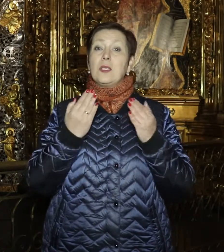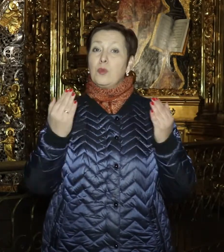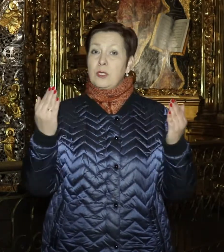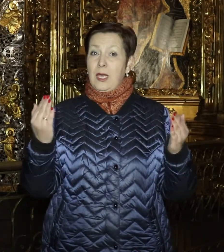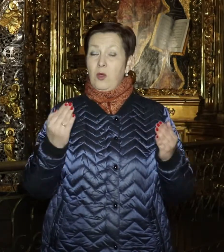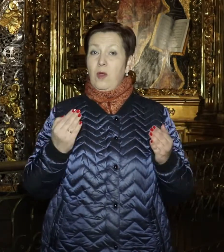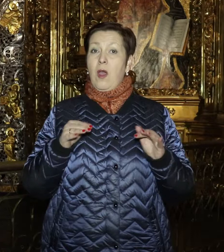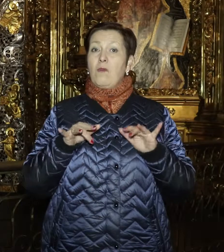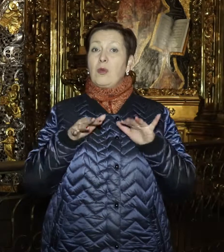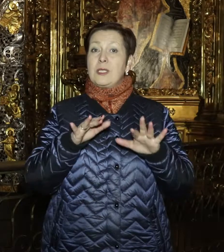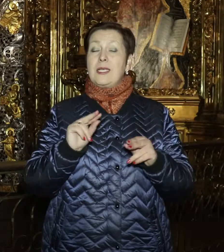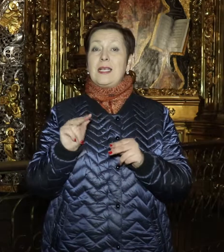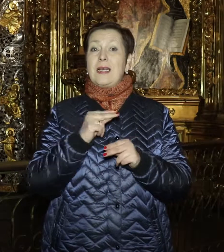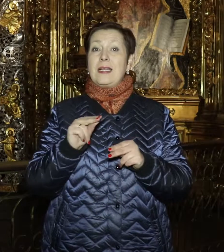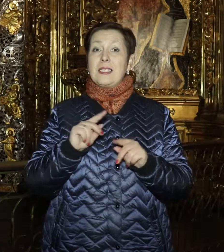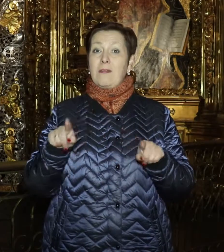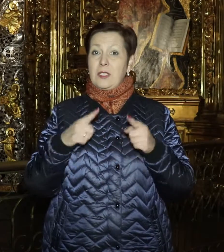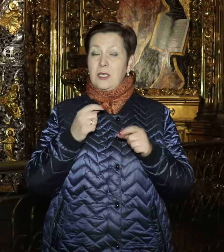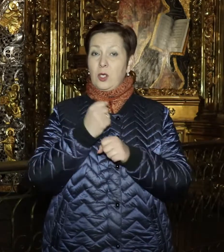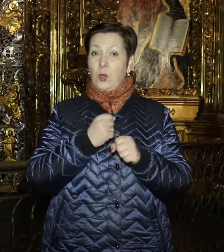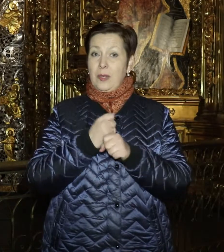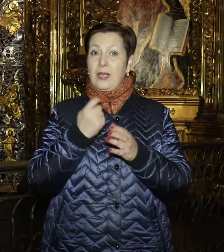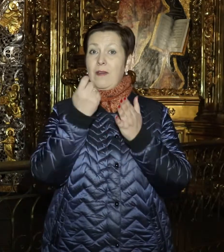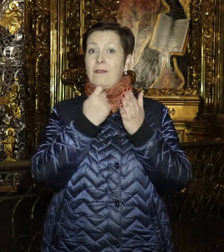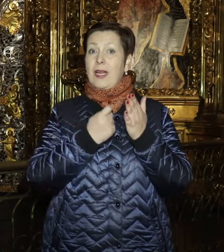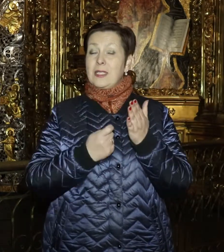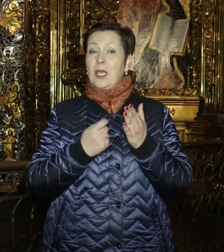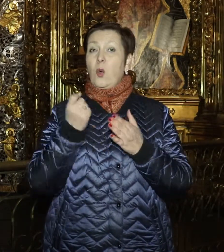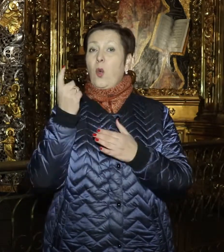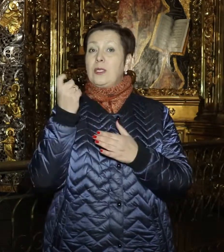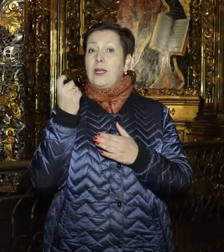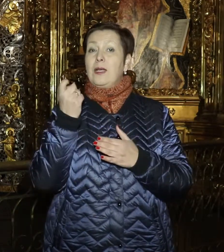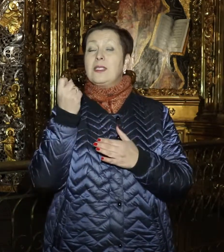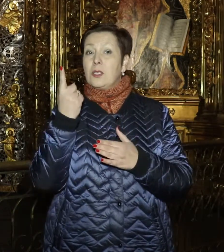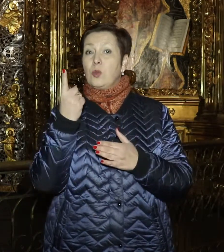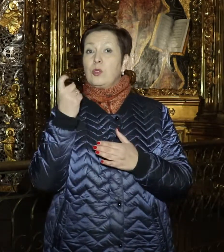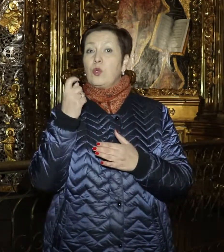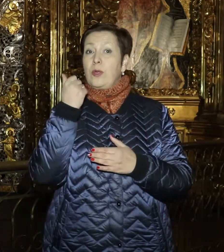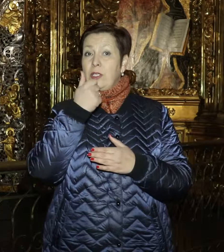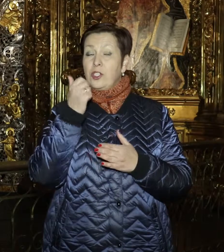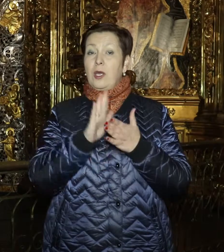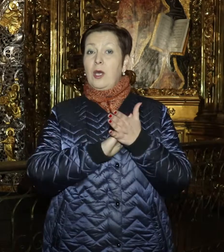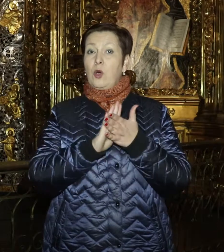процесі реставраційних робіт фрески XI століття розчищено з-під пізніших